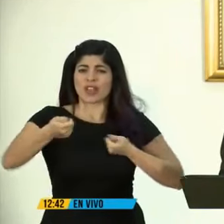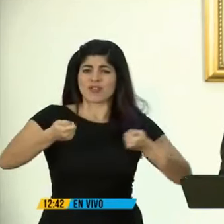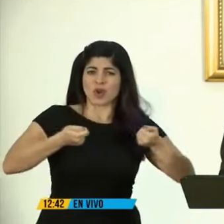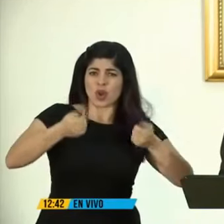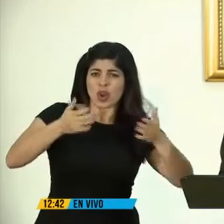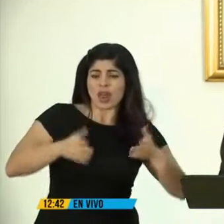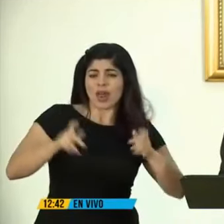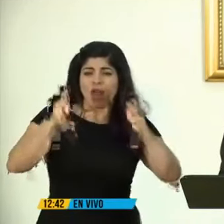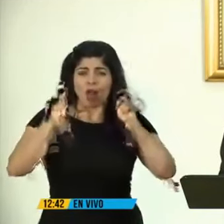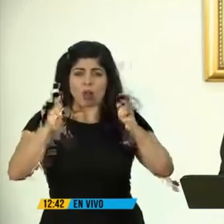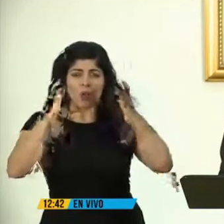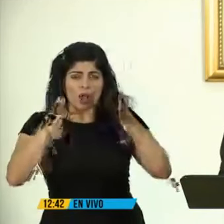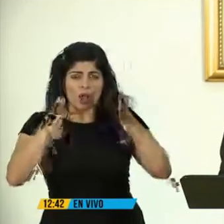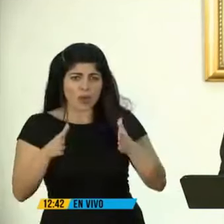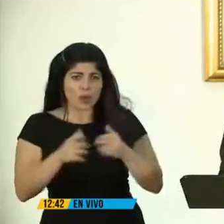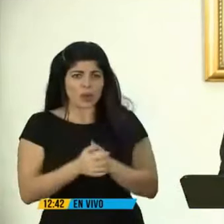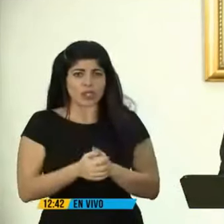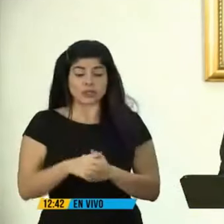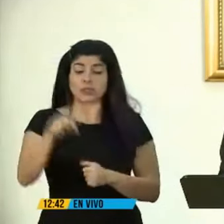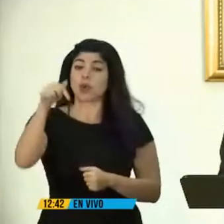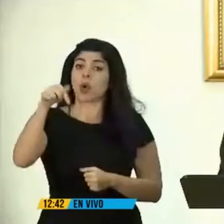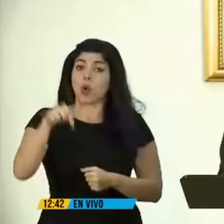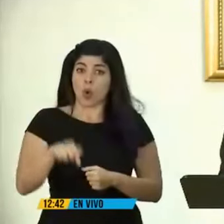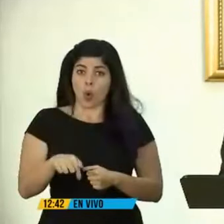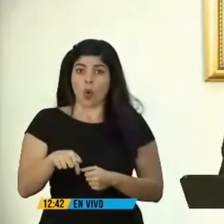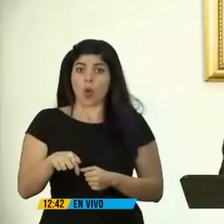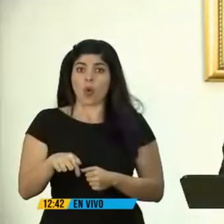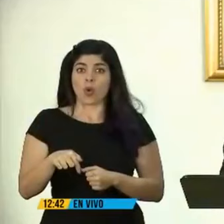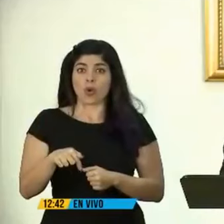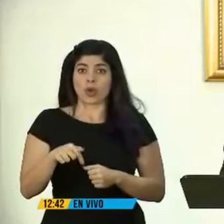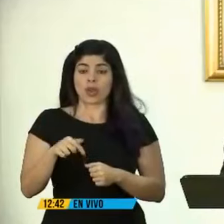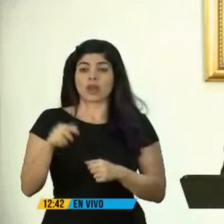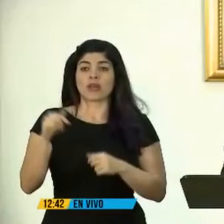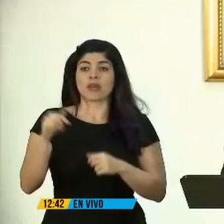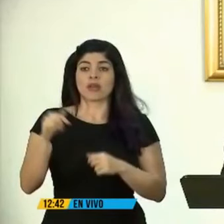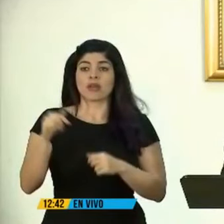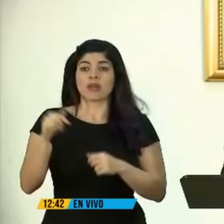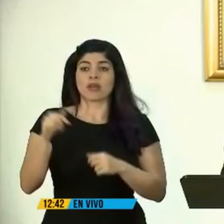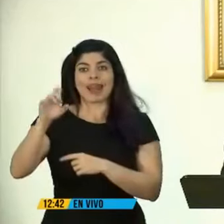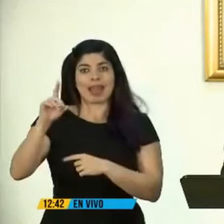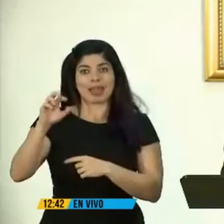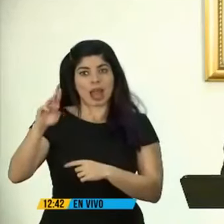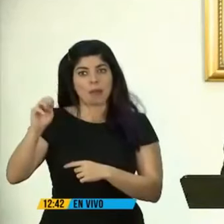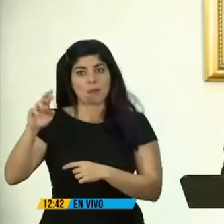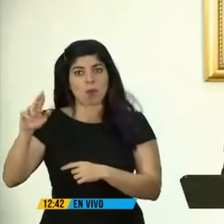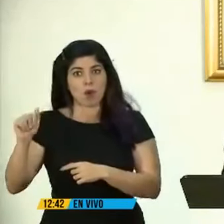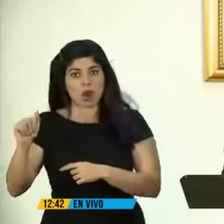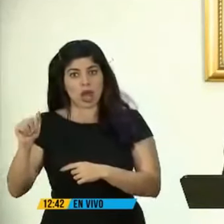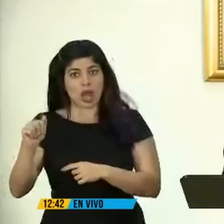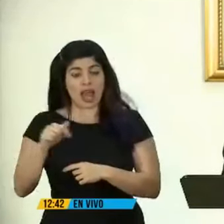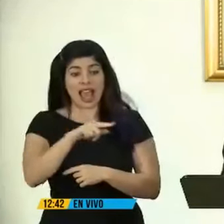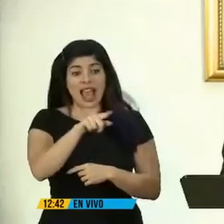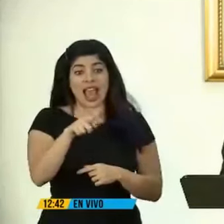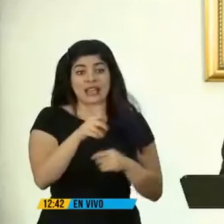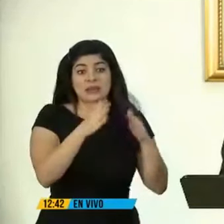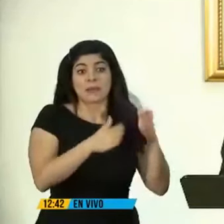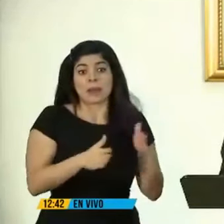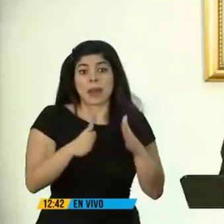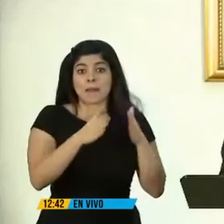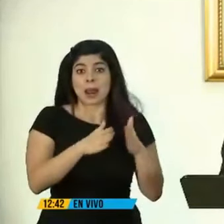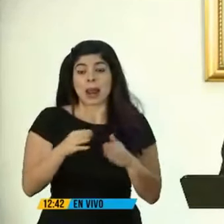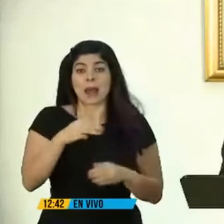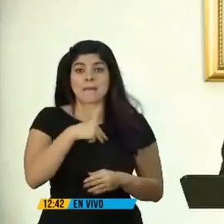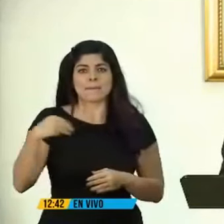traileros, educadores. Hoy fue la cabeza de don Edgar Mora. Tienen en las baterías a la